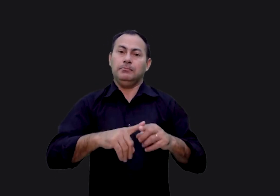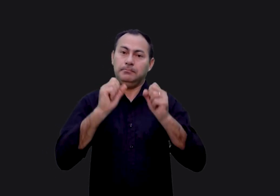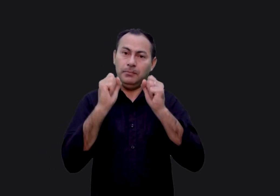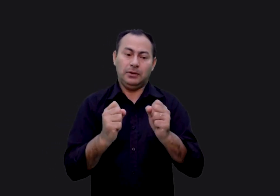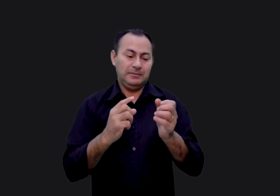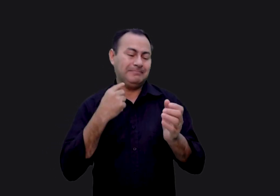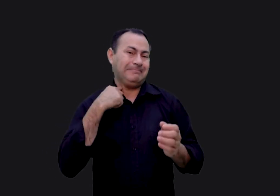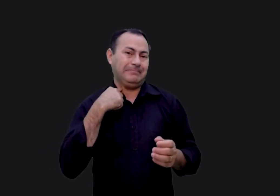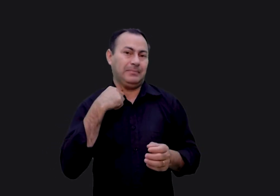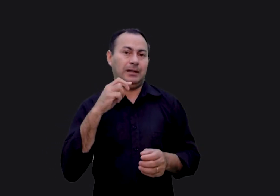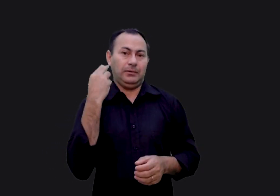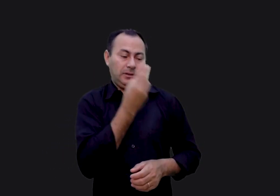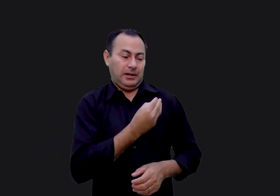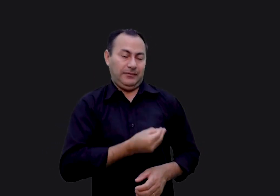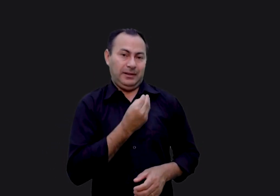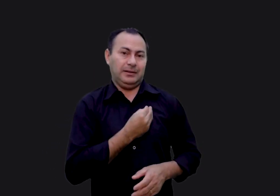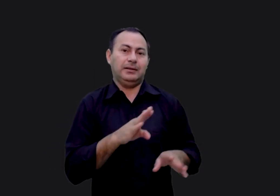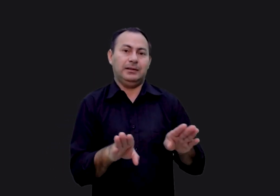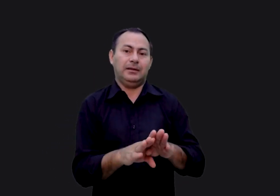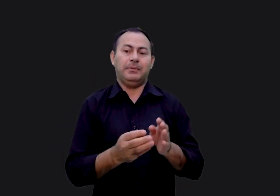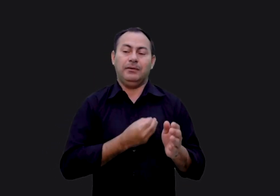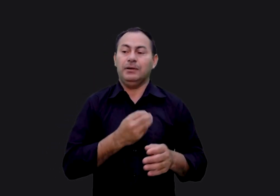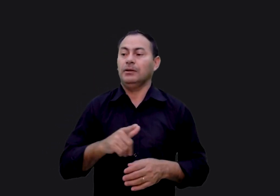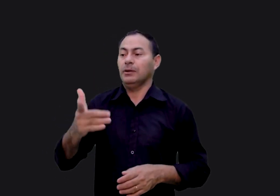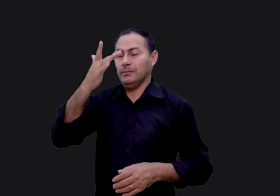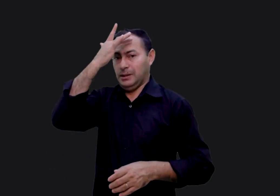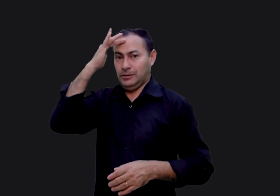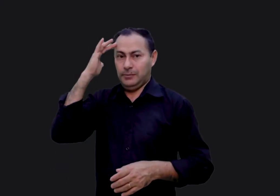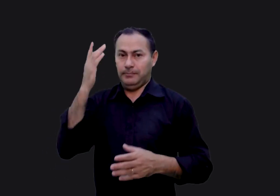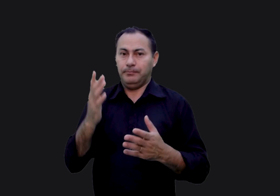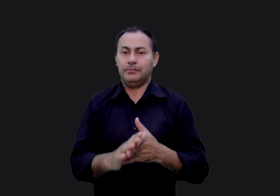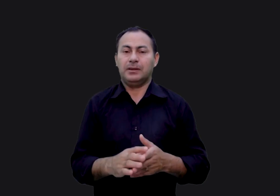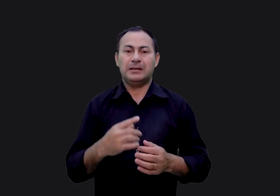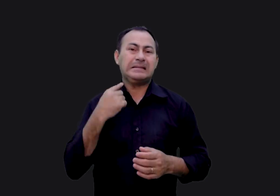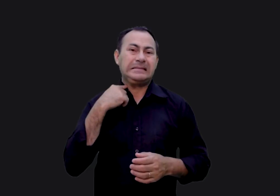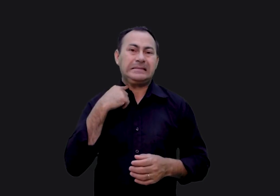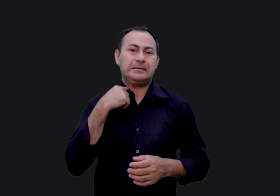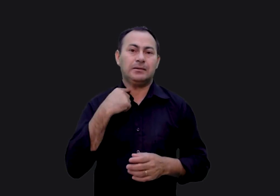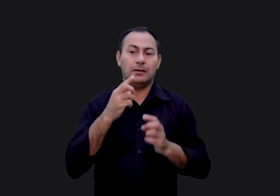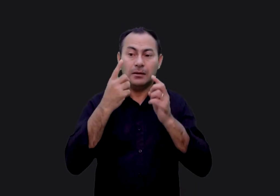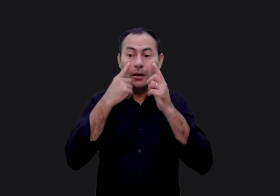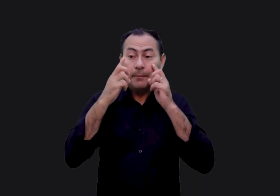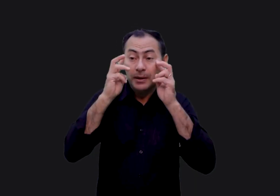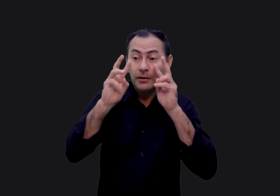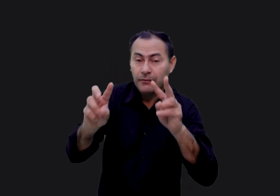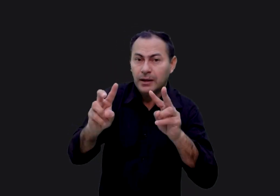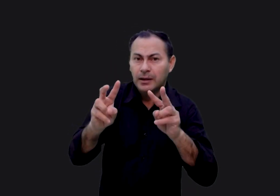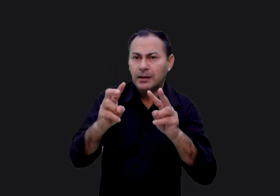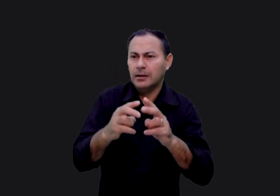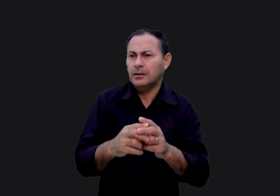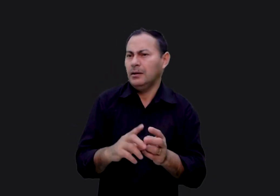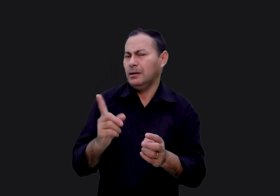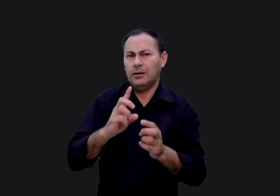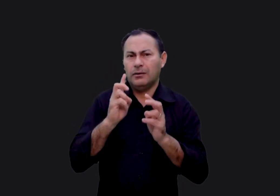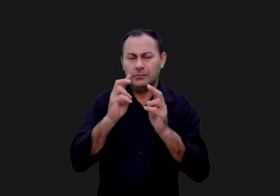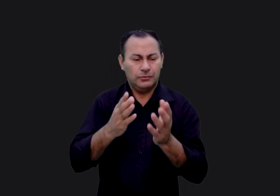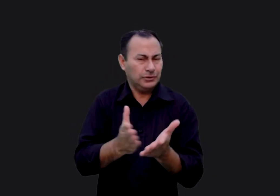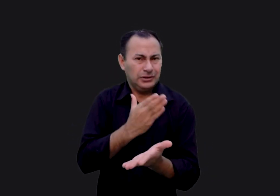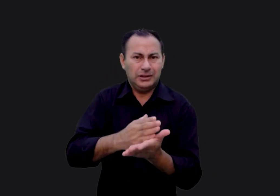porque podemos manchar a nossa capa e também a capa do nosso próximo, manchas que à vista dos homens são